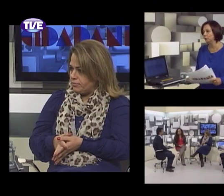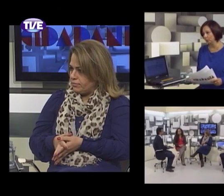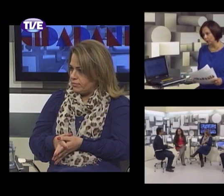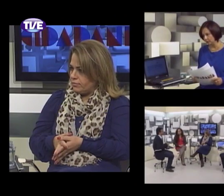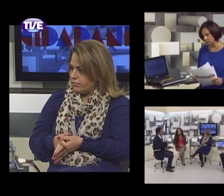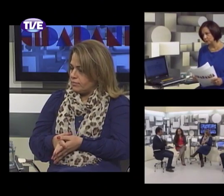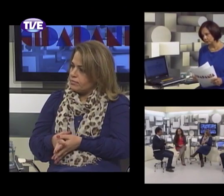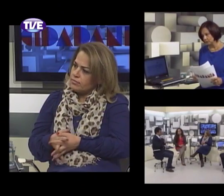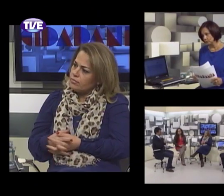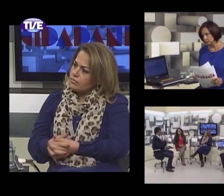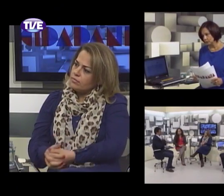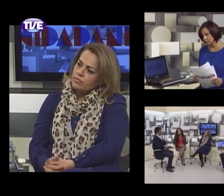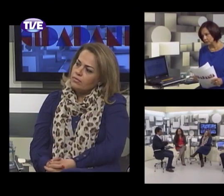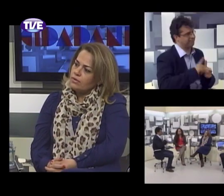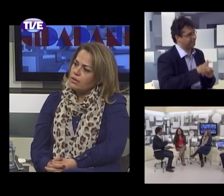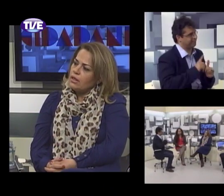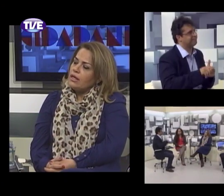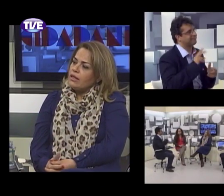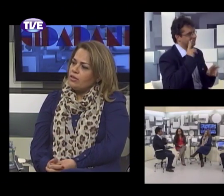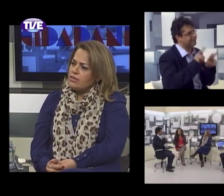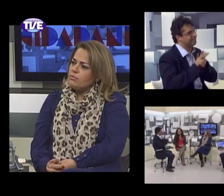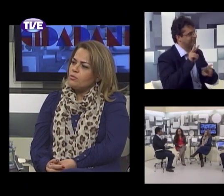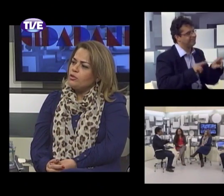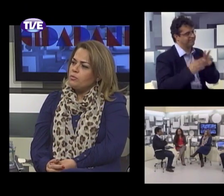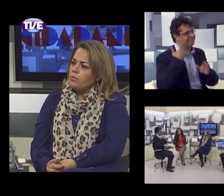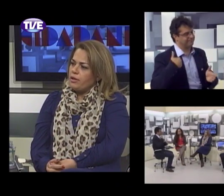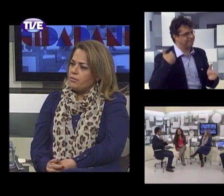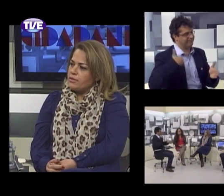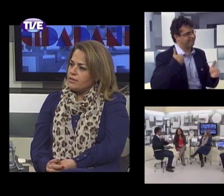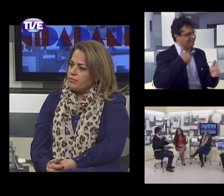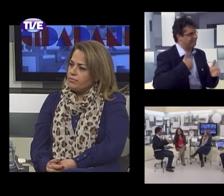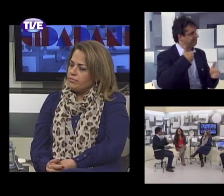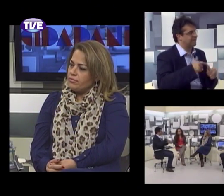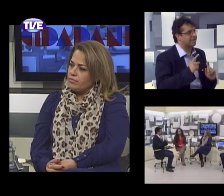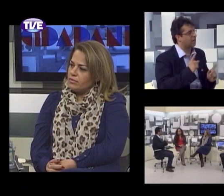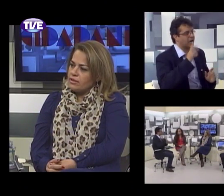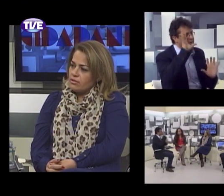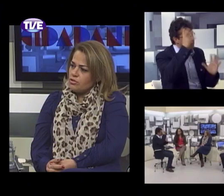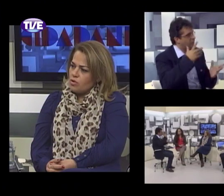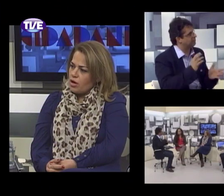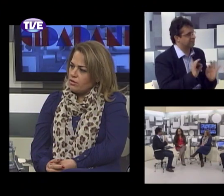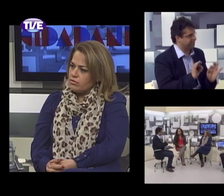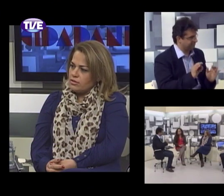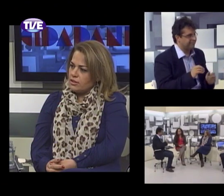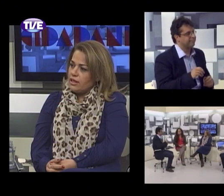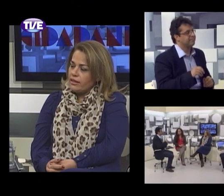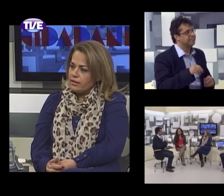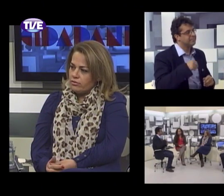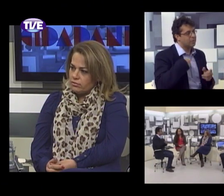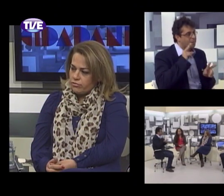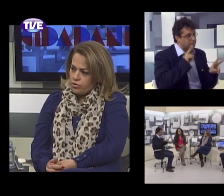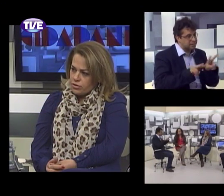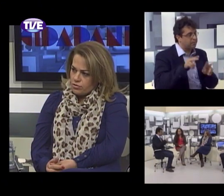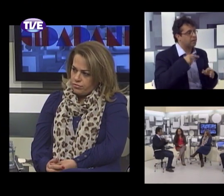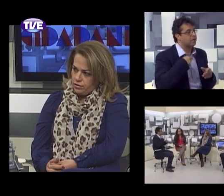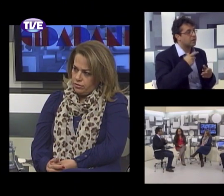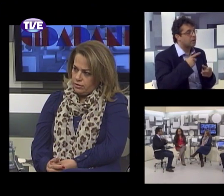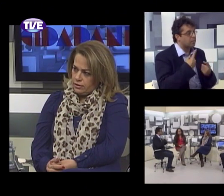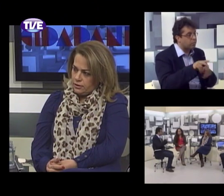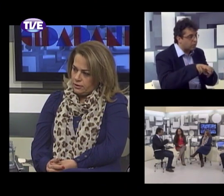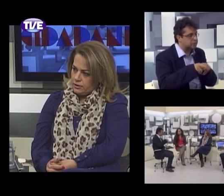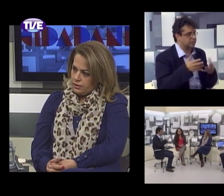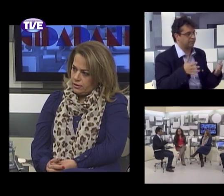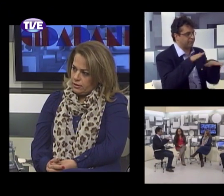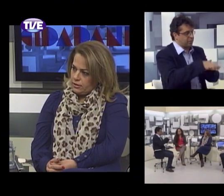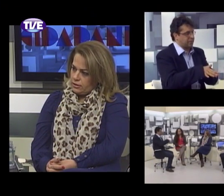atendendo o seu propósito? Nós temos muitos problemas que são históricos, que ainda não foram